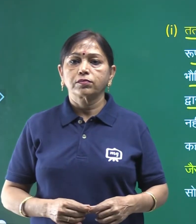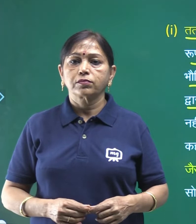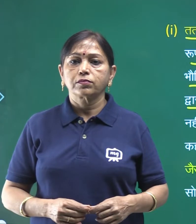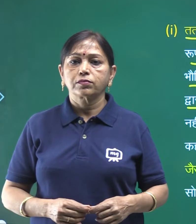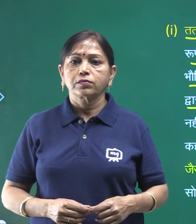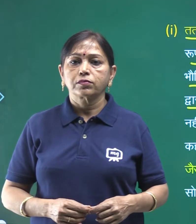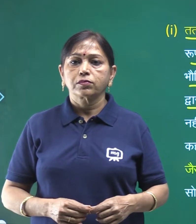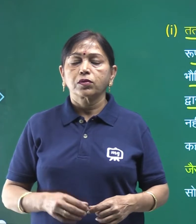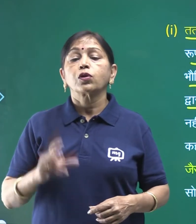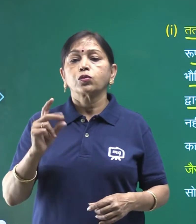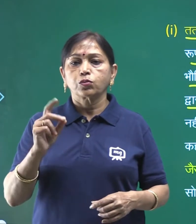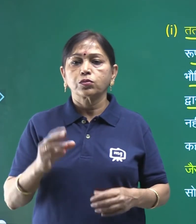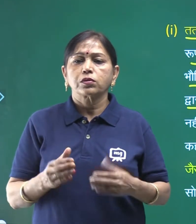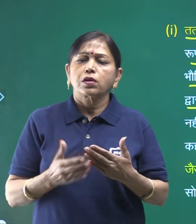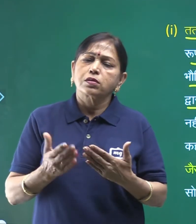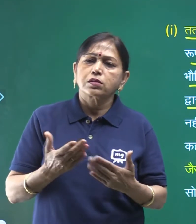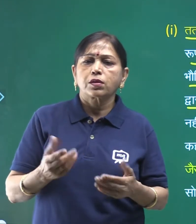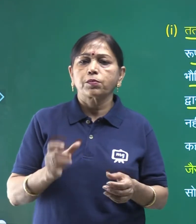अन्य सरल पदार्थों में